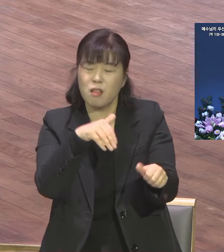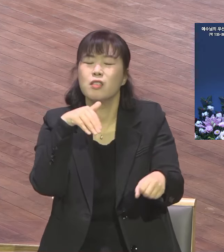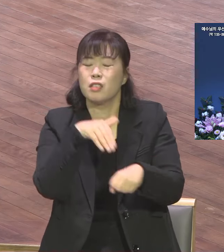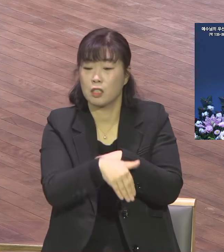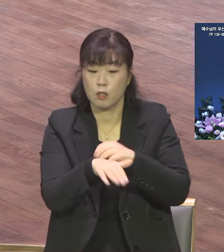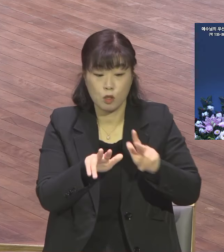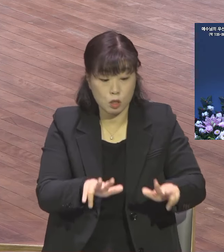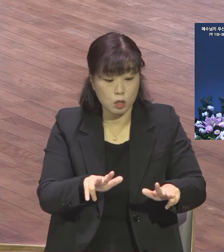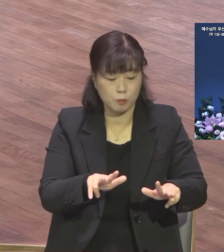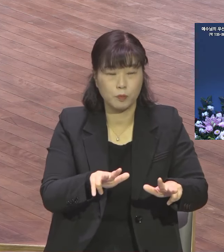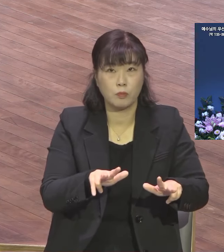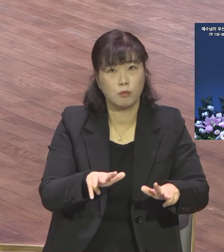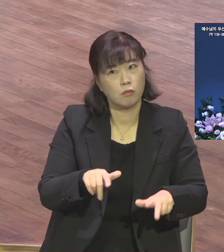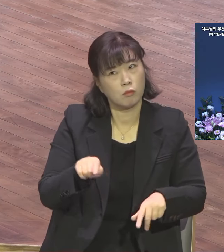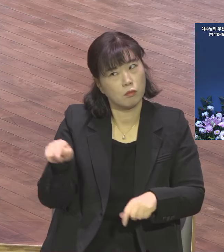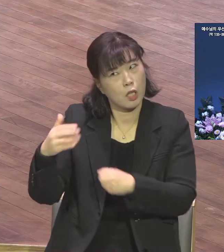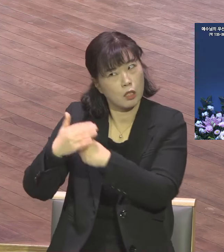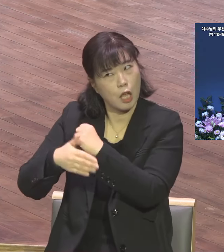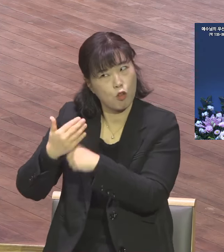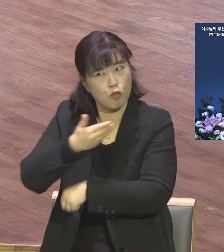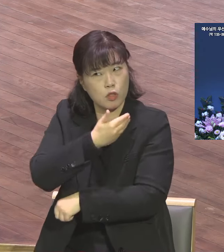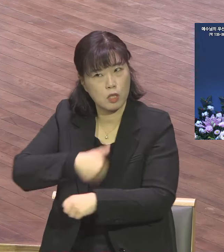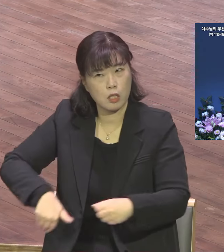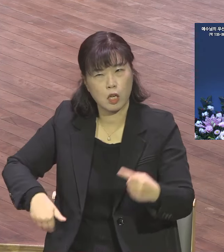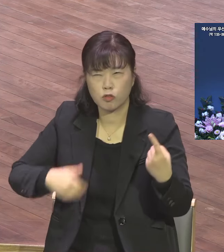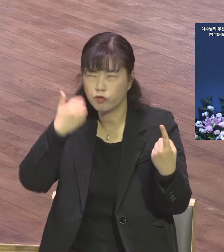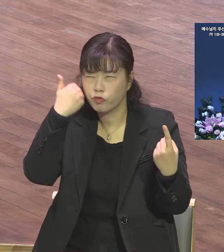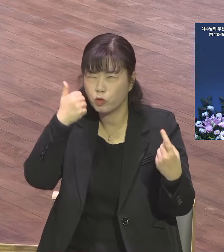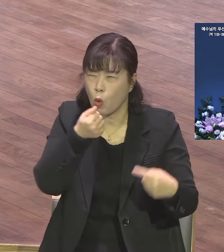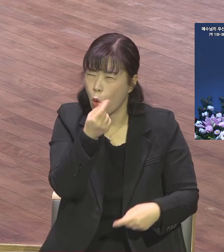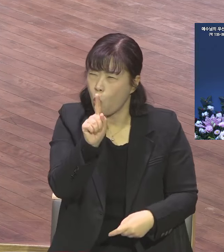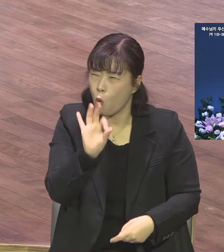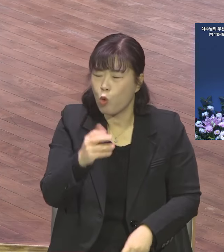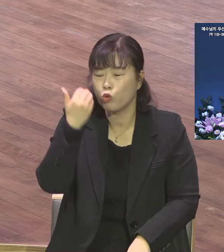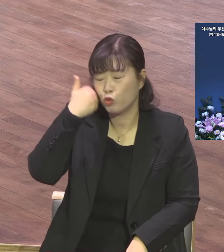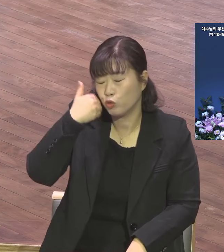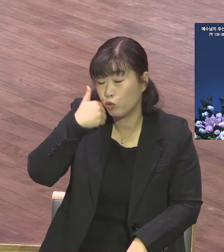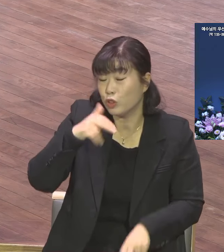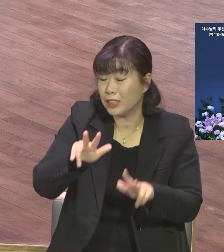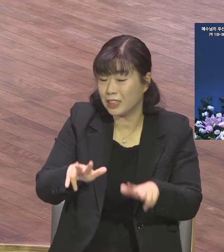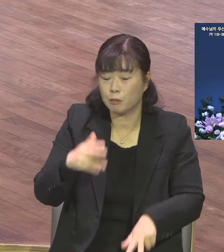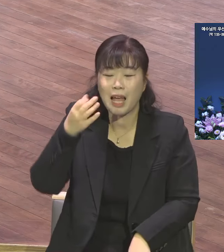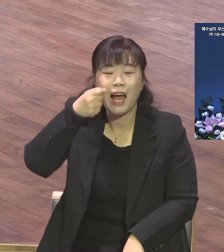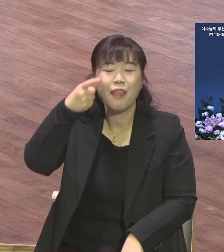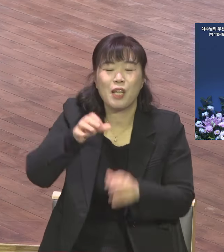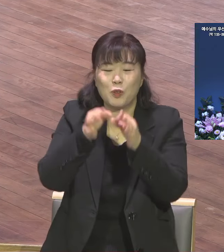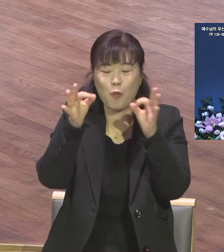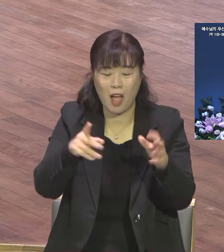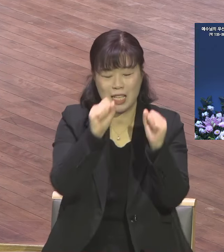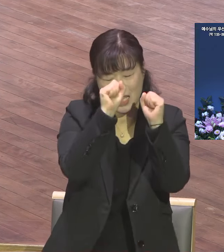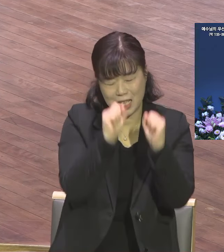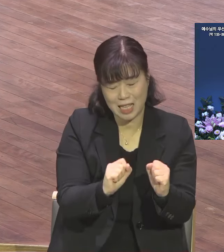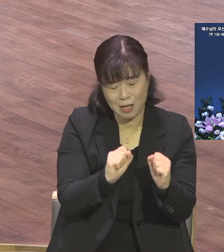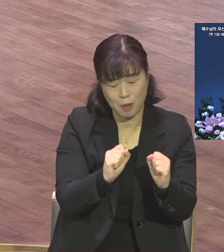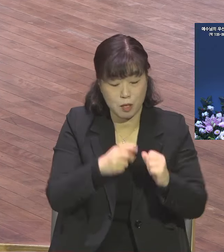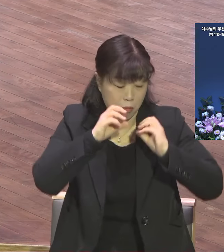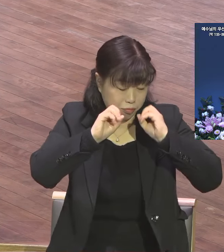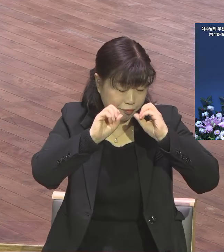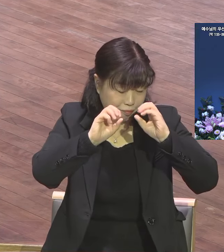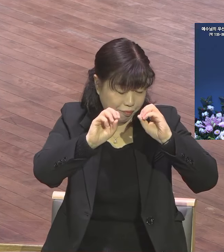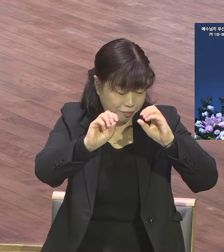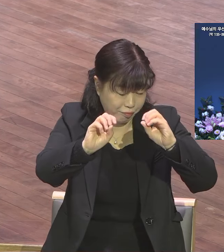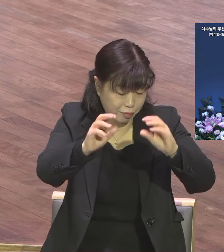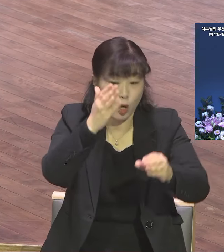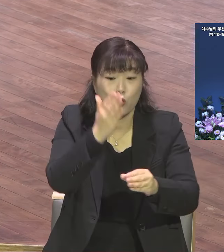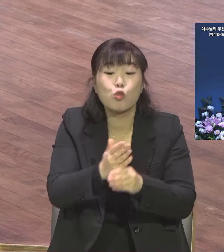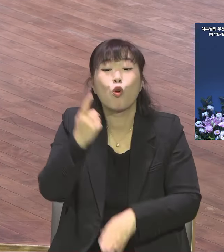세밀하게 구체적으로 그러니까 이걸 정확히 다시 일곱 이정표를 정확하게 또 설명해 줘야 된단 말이에요. 그걸 그렇게 하기에 지금 진행을